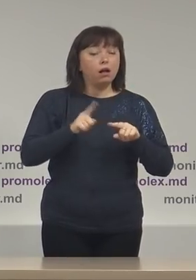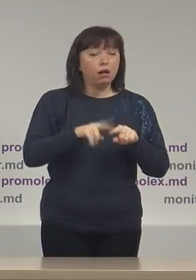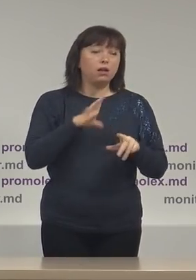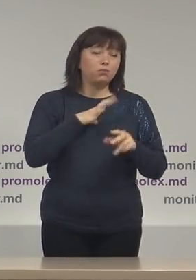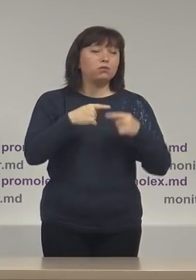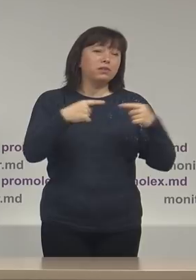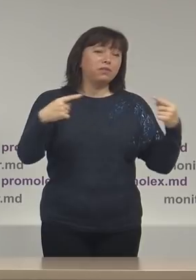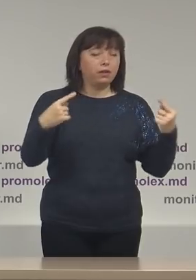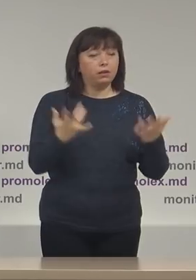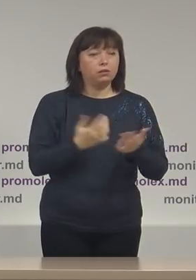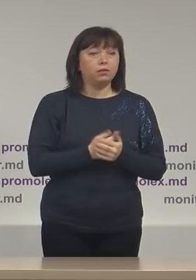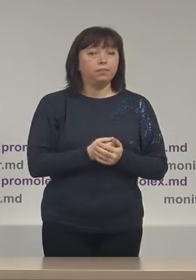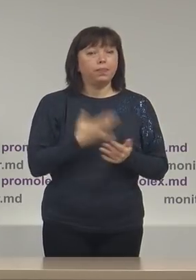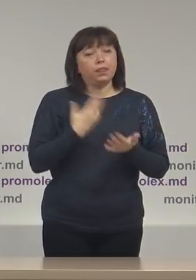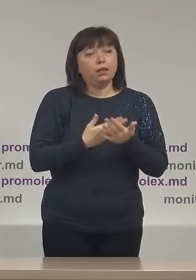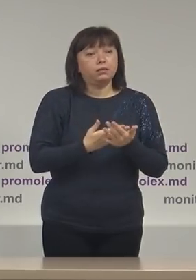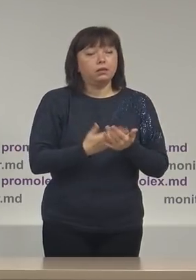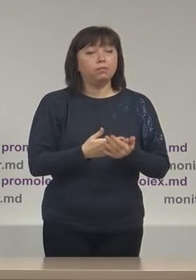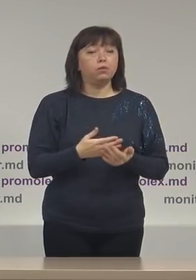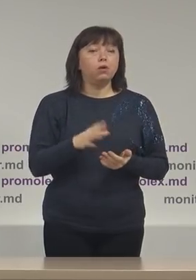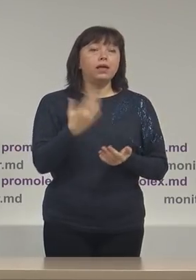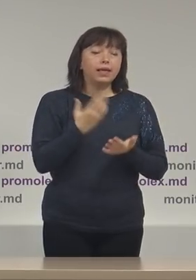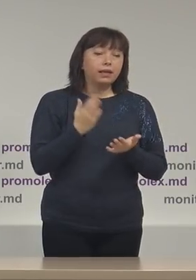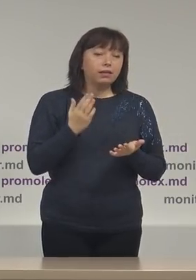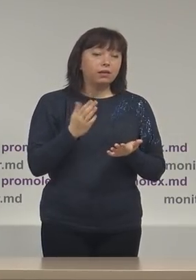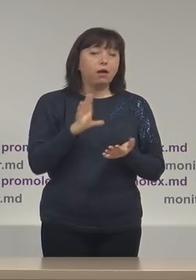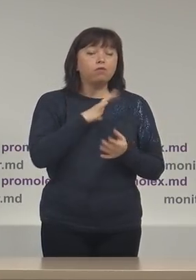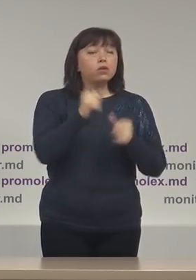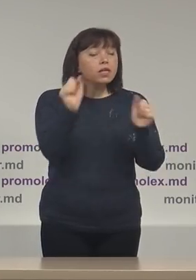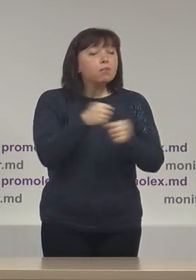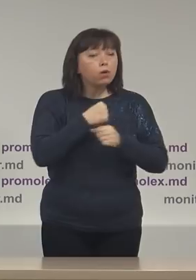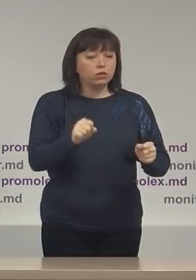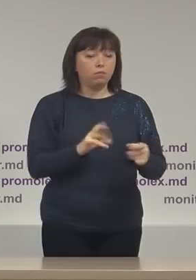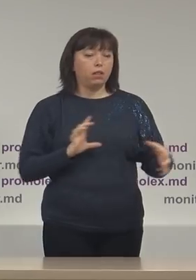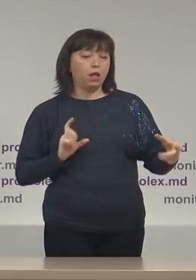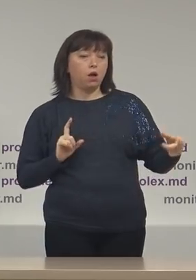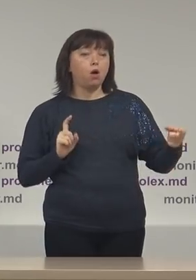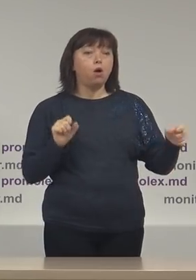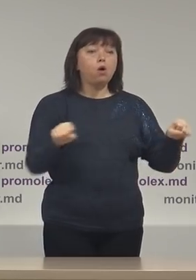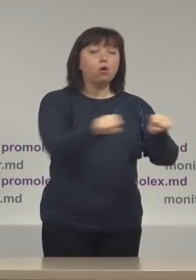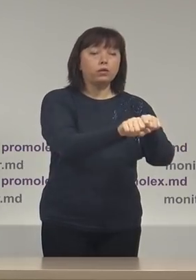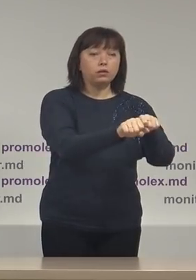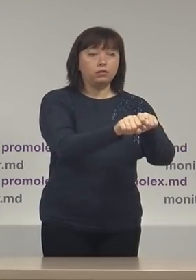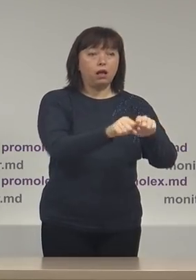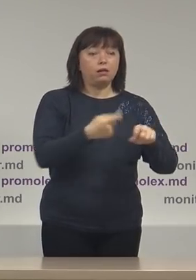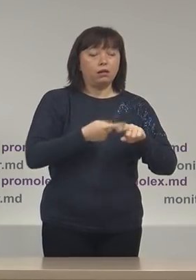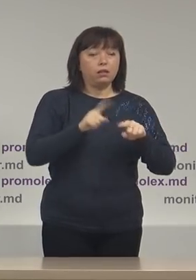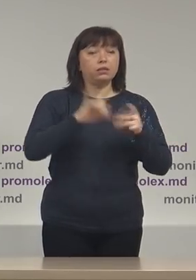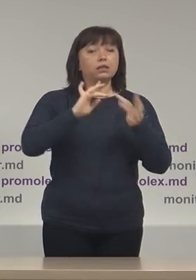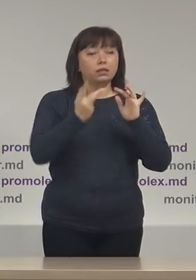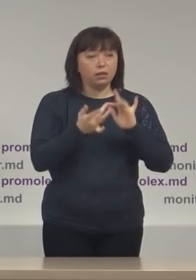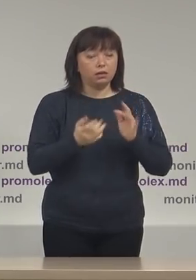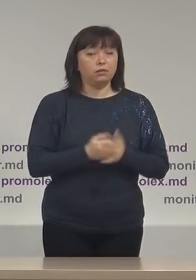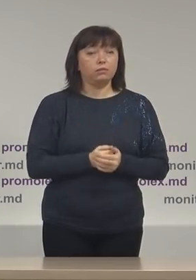diferit fel. Fie este sau a fost imposibilă conectarea la SIAS alegeri de către